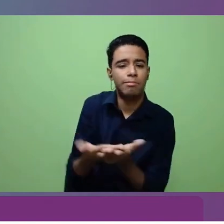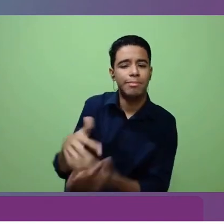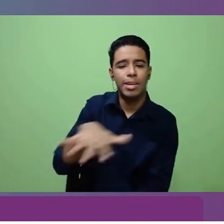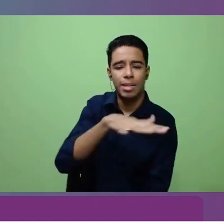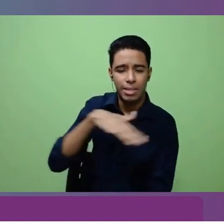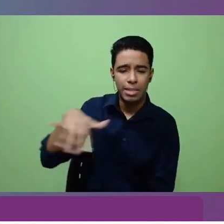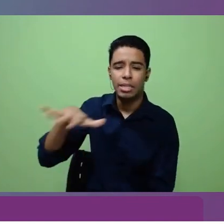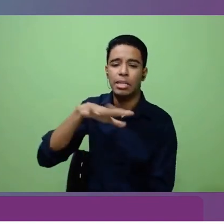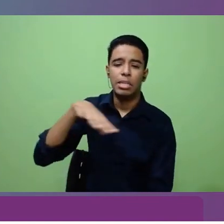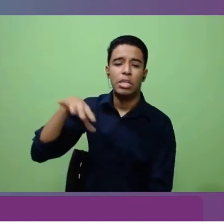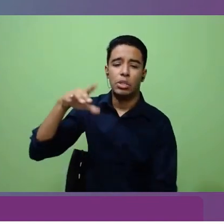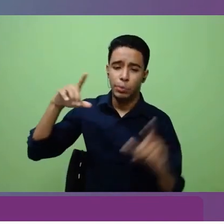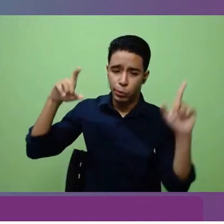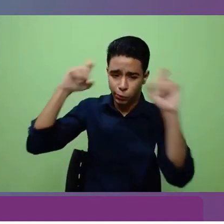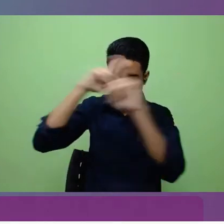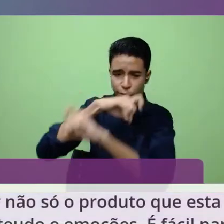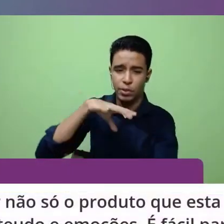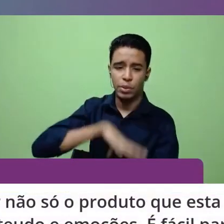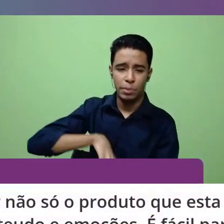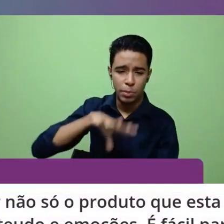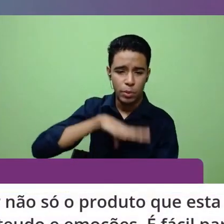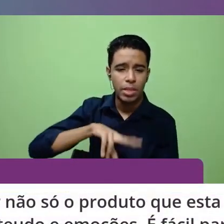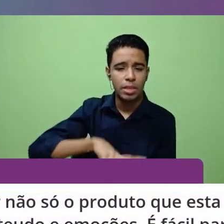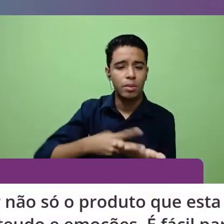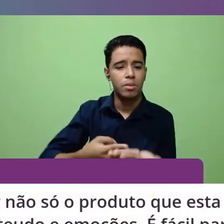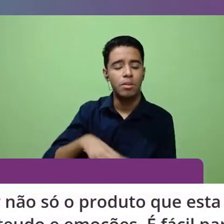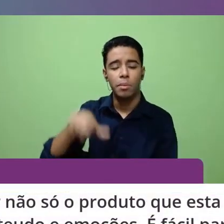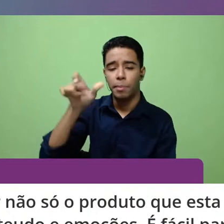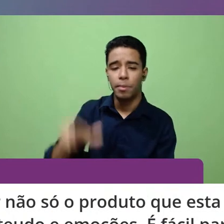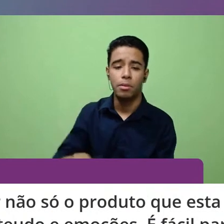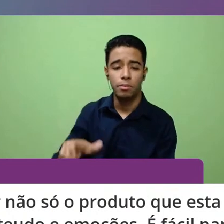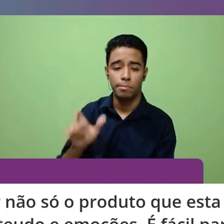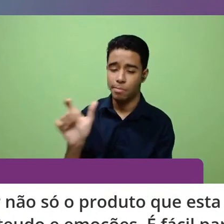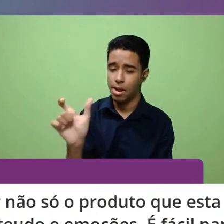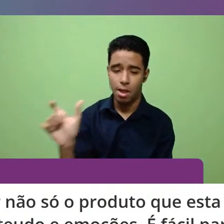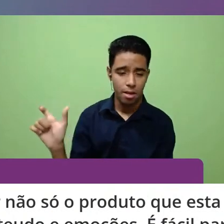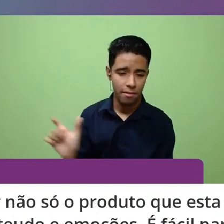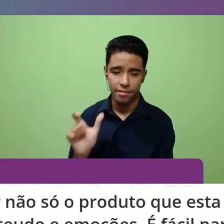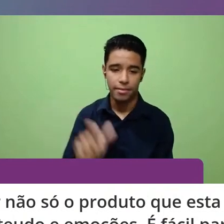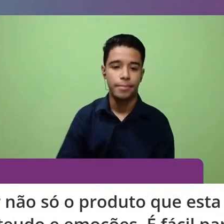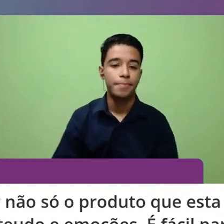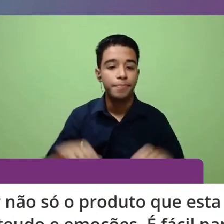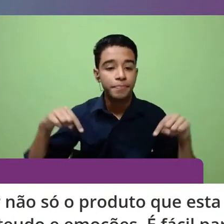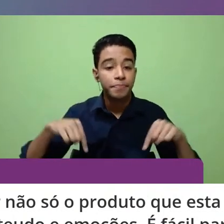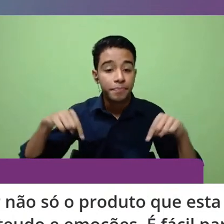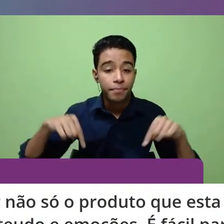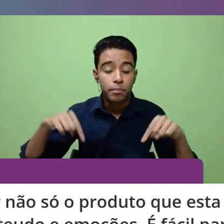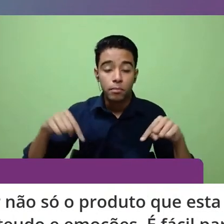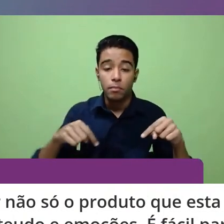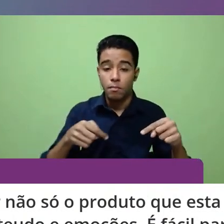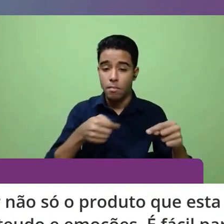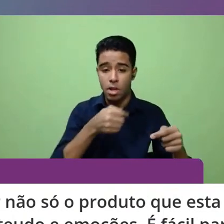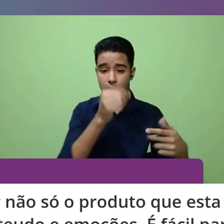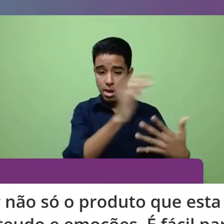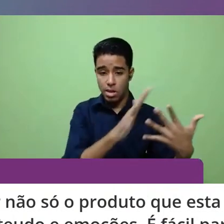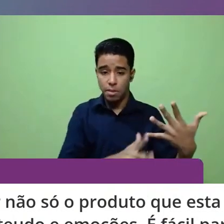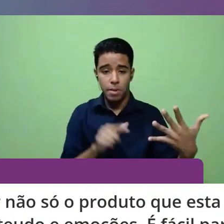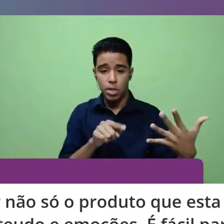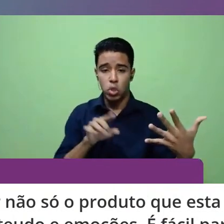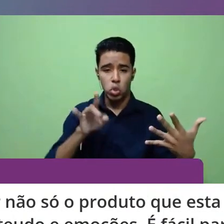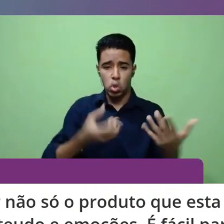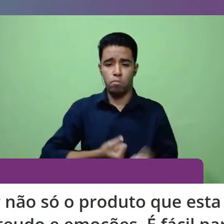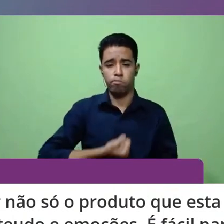Sim, com certeza. Com certeza, sim. A Vanessa, no caso da Libras, tem que passar não só o produto que está sendo ouvido, mas também